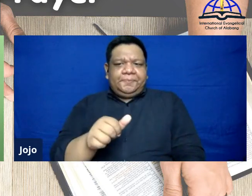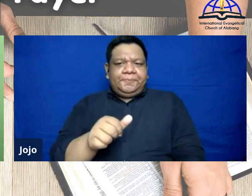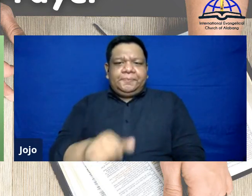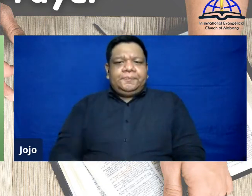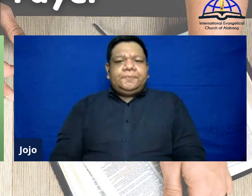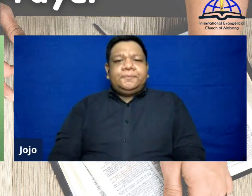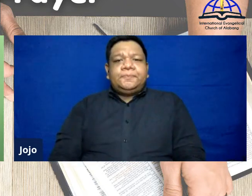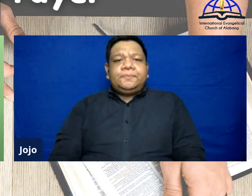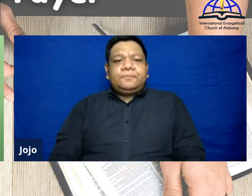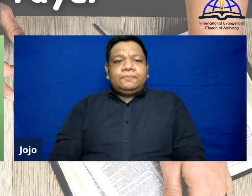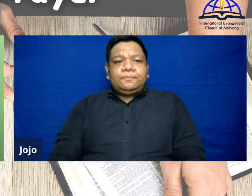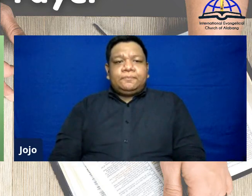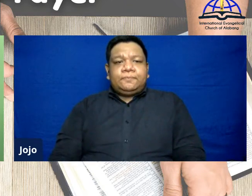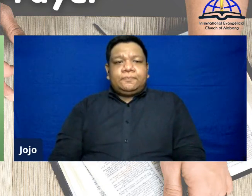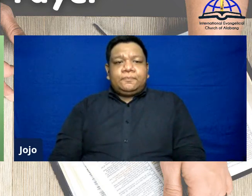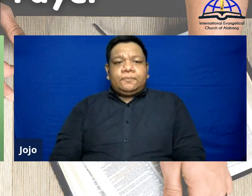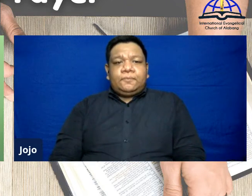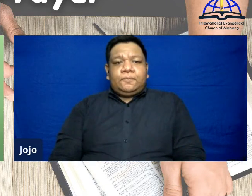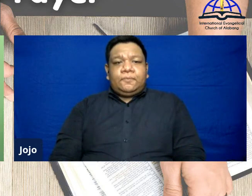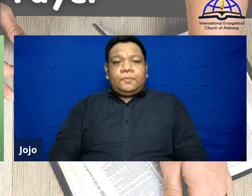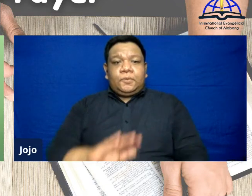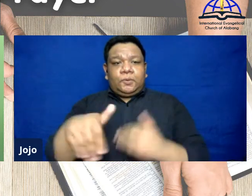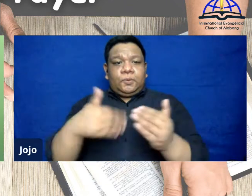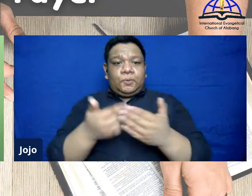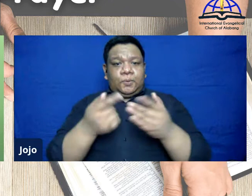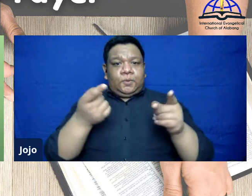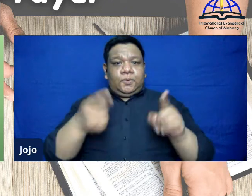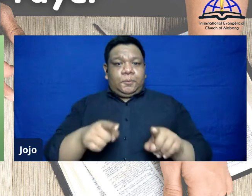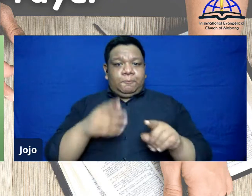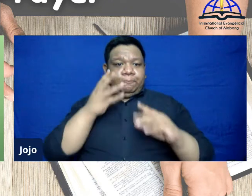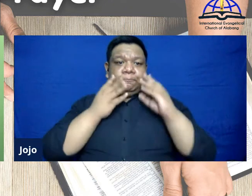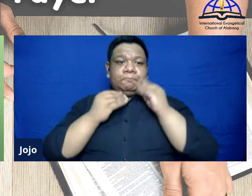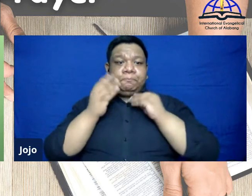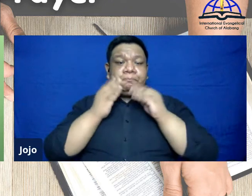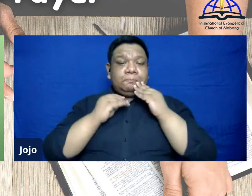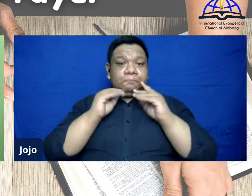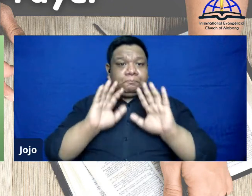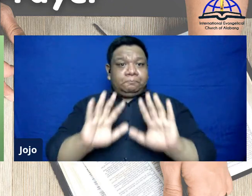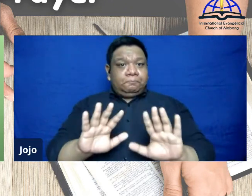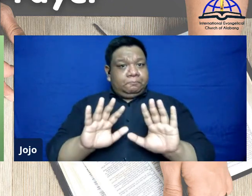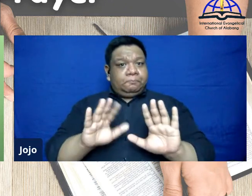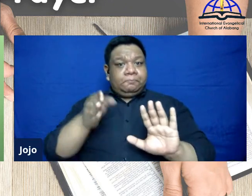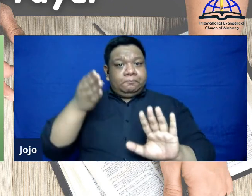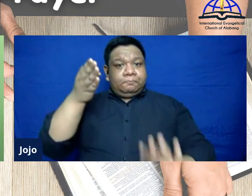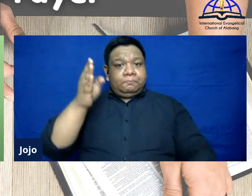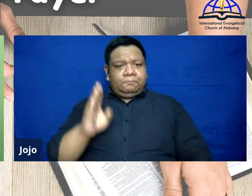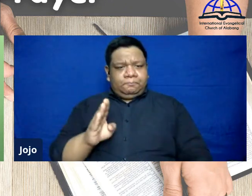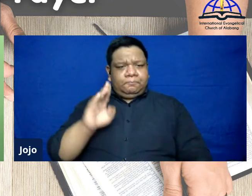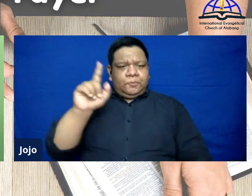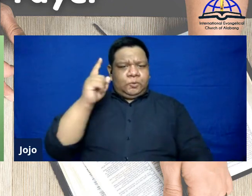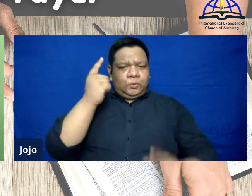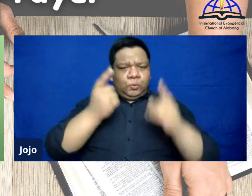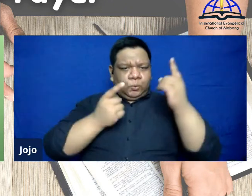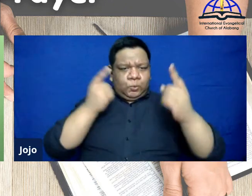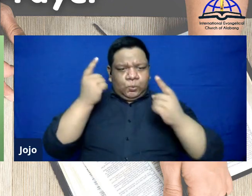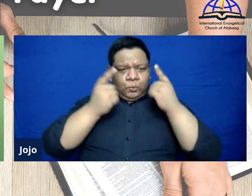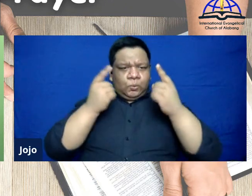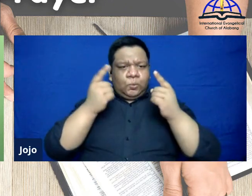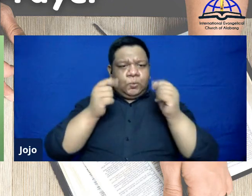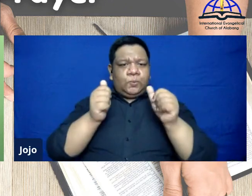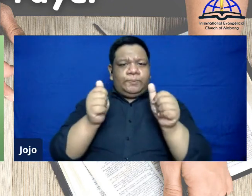no? Sa mga nangyayari sa atin. But God is concerned with